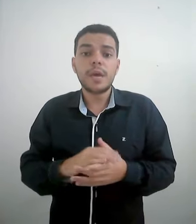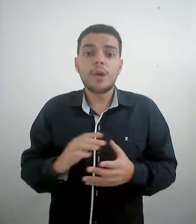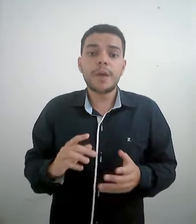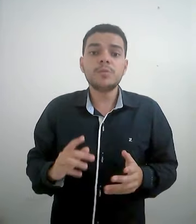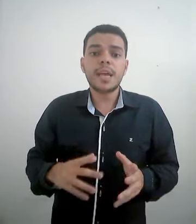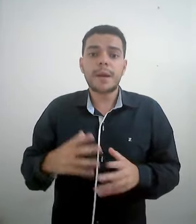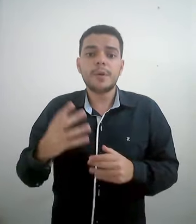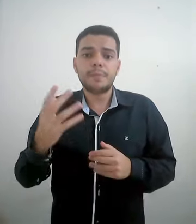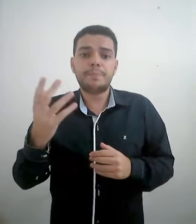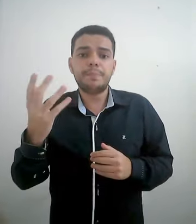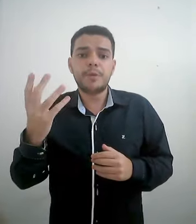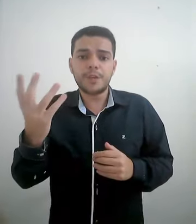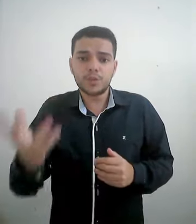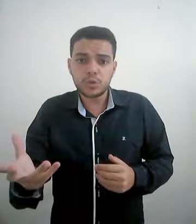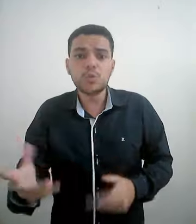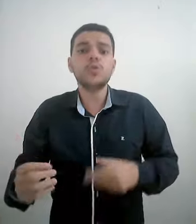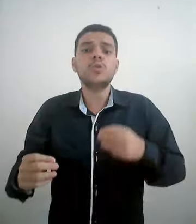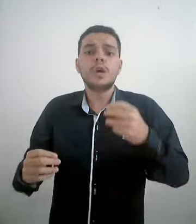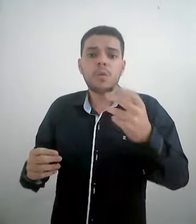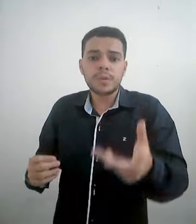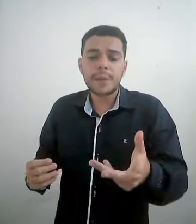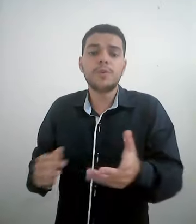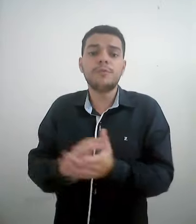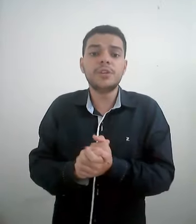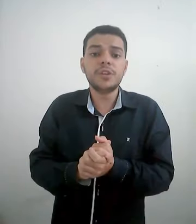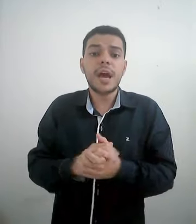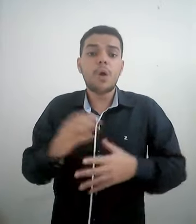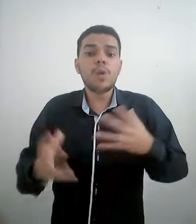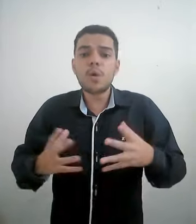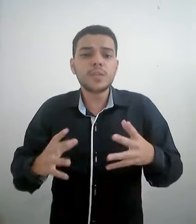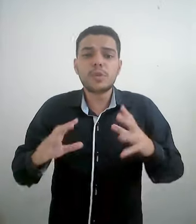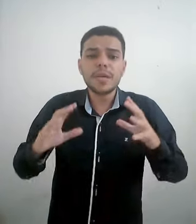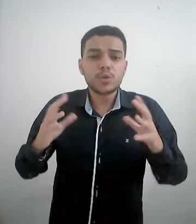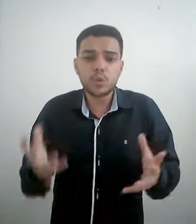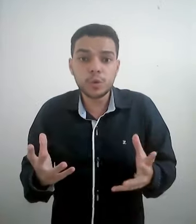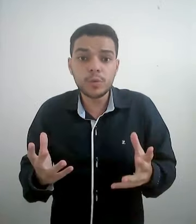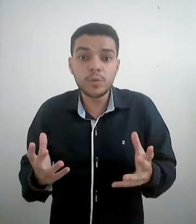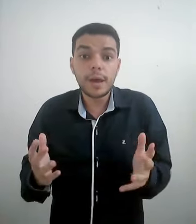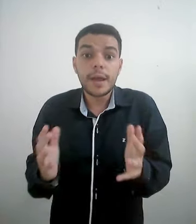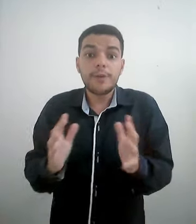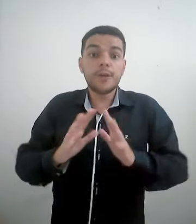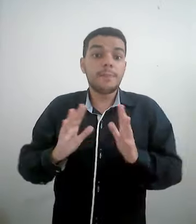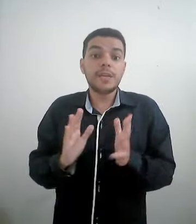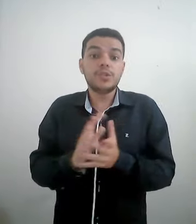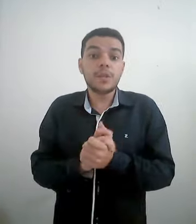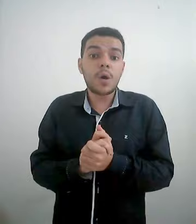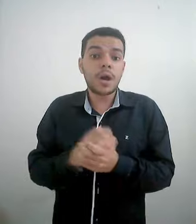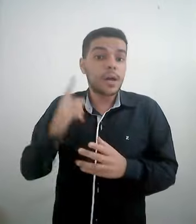eu perguntei para o meu professor surdo, com um intérprete ouvinte, alguma coisa sobre surdo-mudo. Eu fui repreendido na hora,